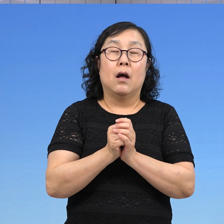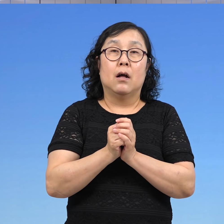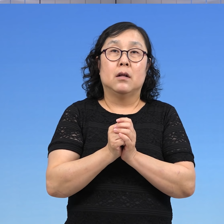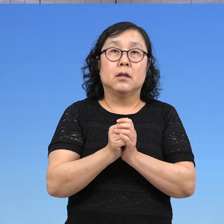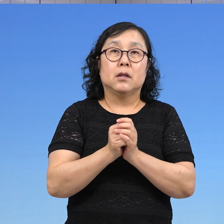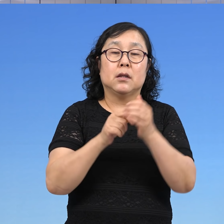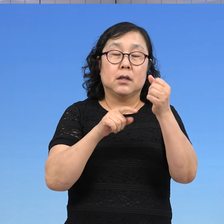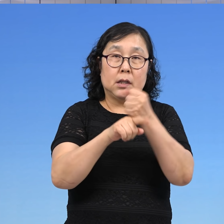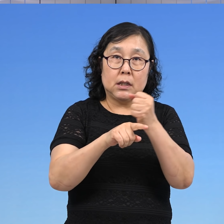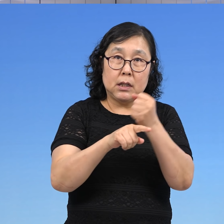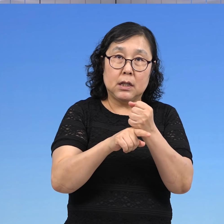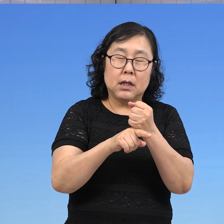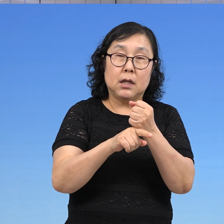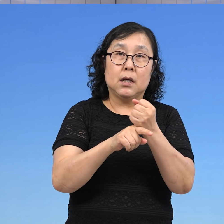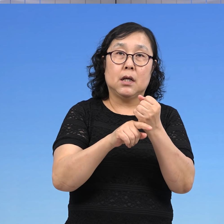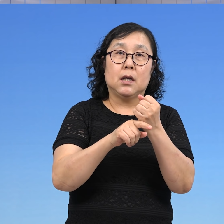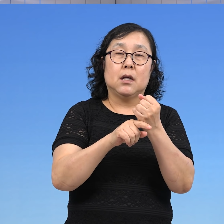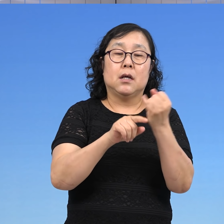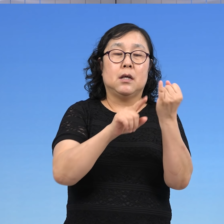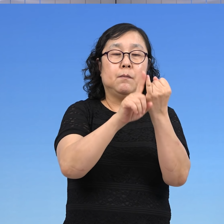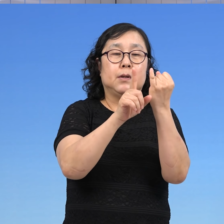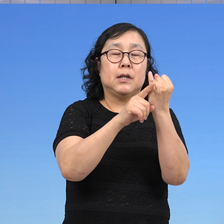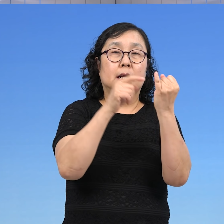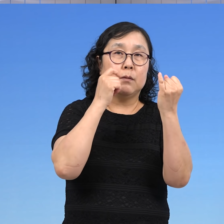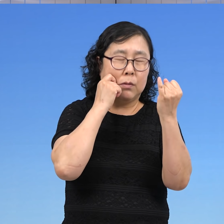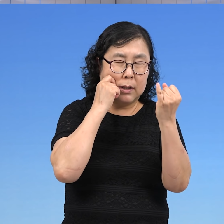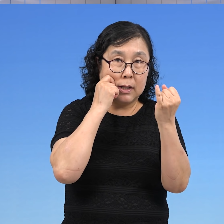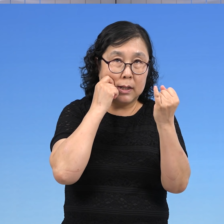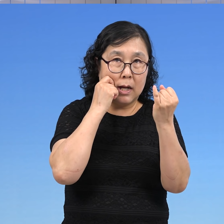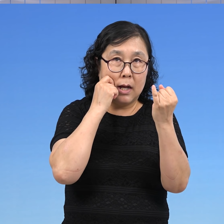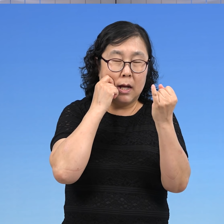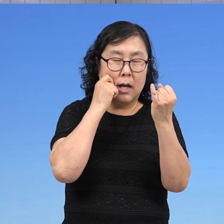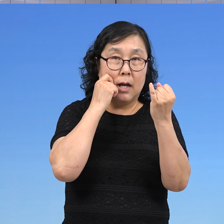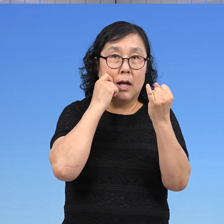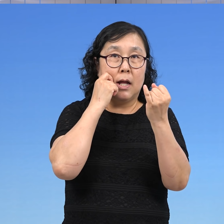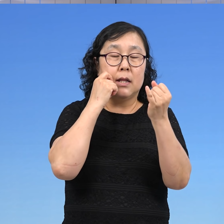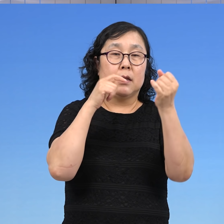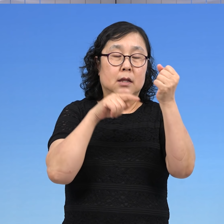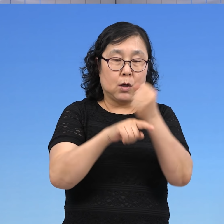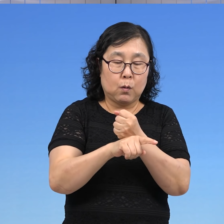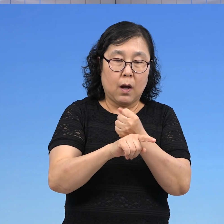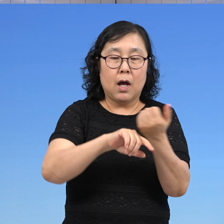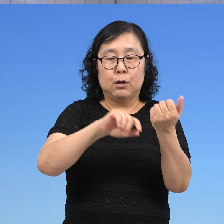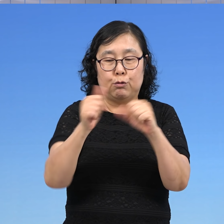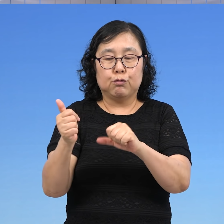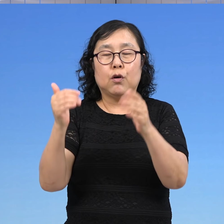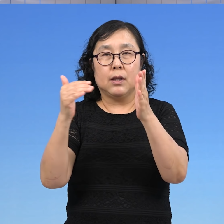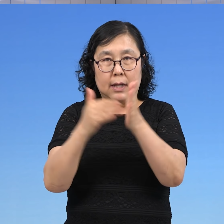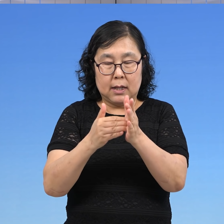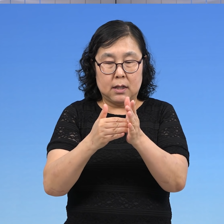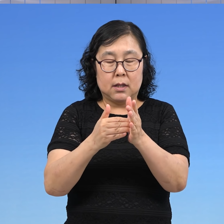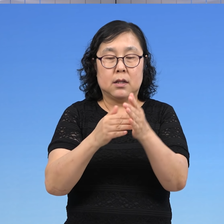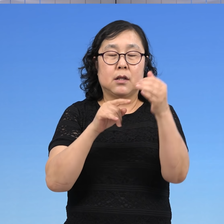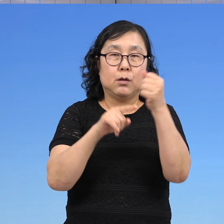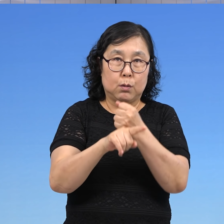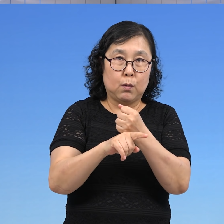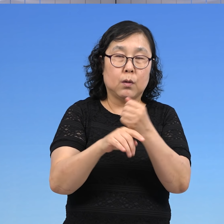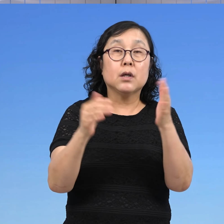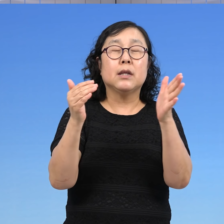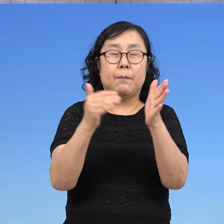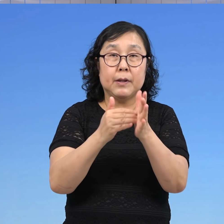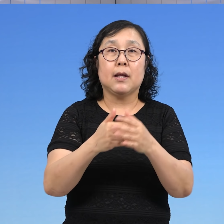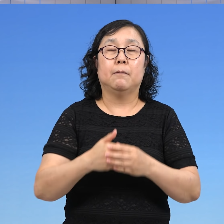표현하고 맨 마지막 해서 죽어 떠나 이런 유적인 플래너를 11장 이 끝나는데요